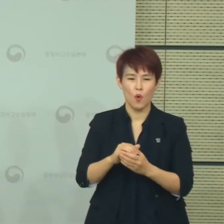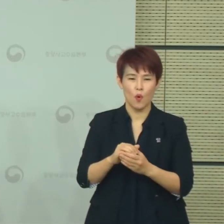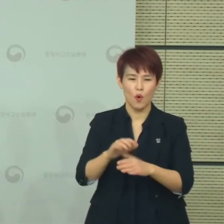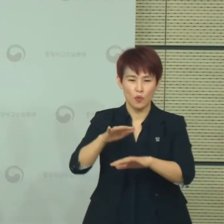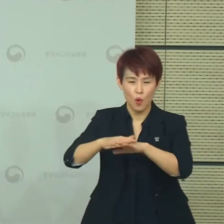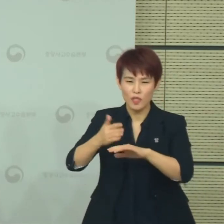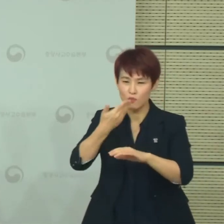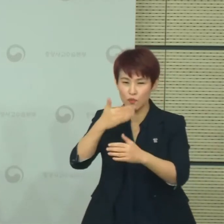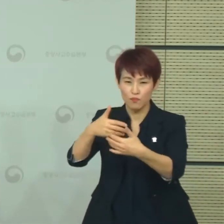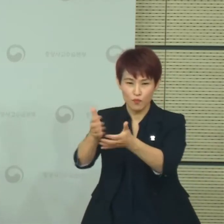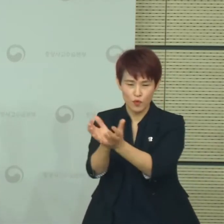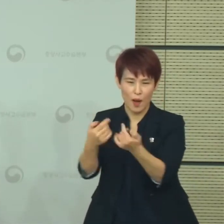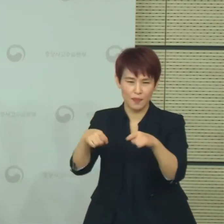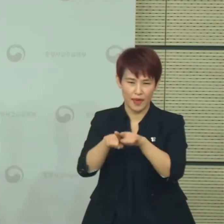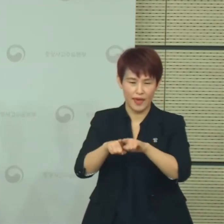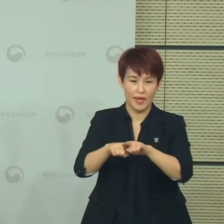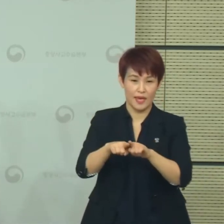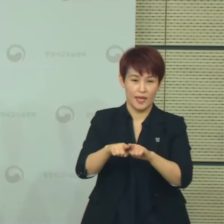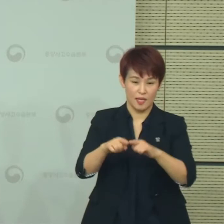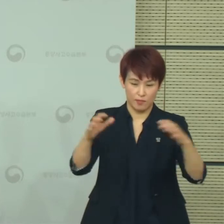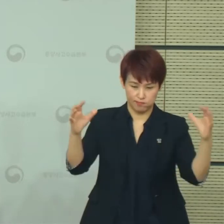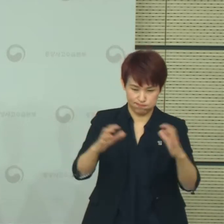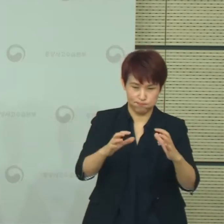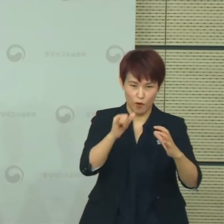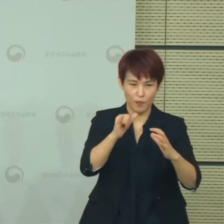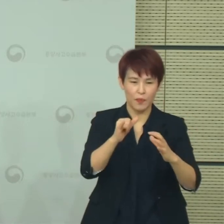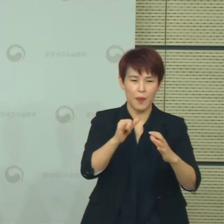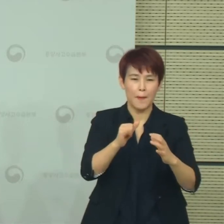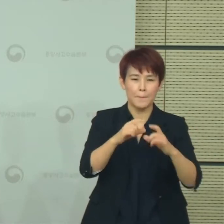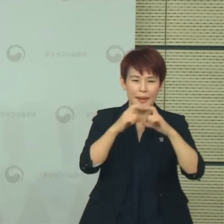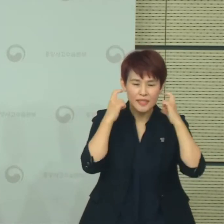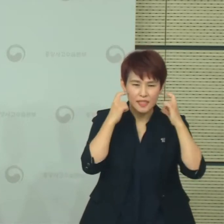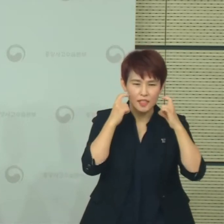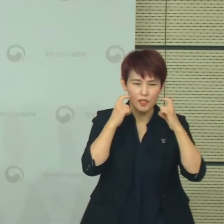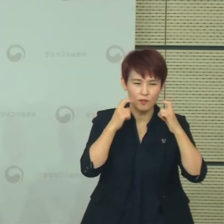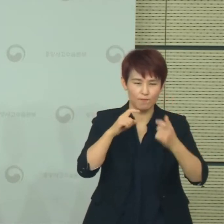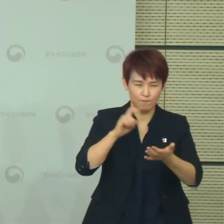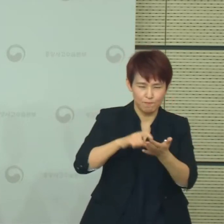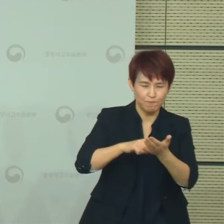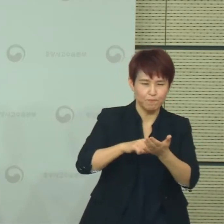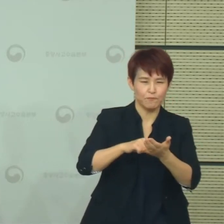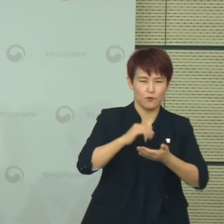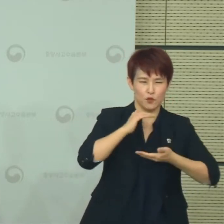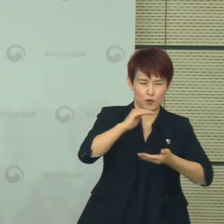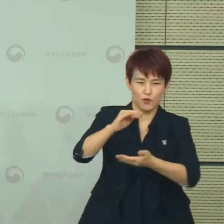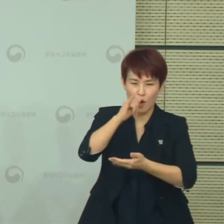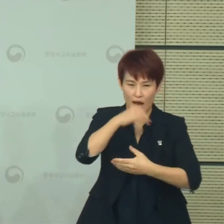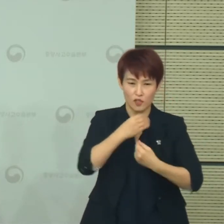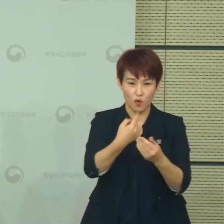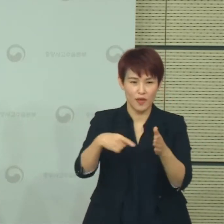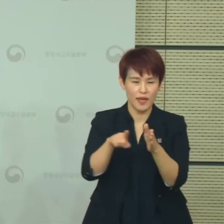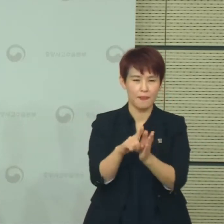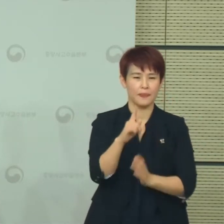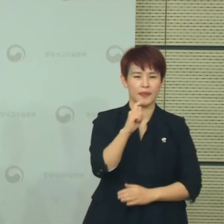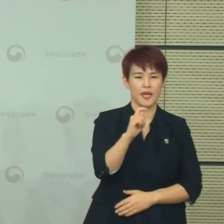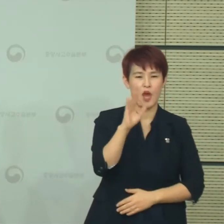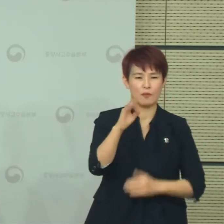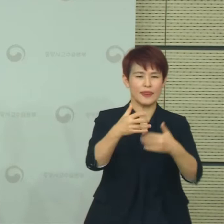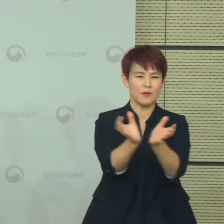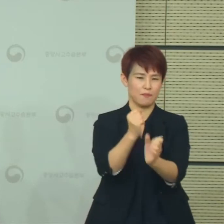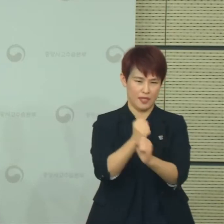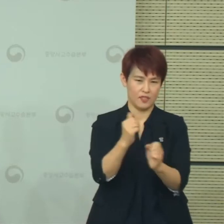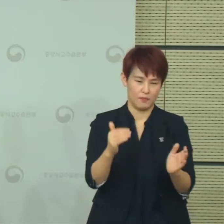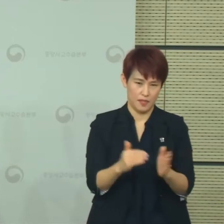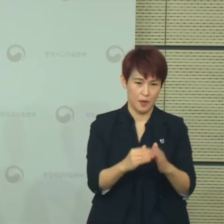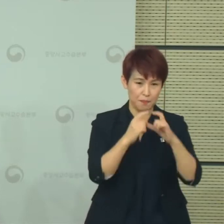관세청이 참여하는 범정부 마스크 수급 안정화 TF를 발족하여 운영하는 등 마스크와